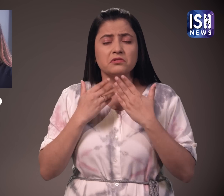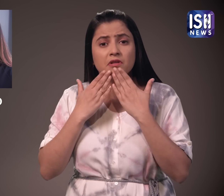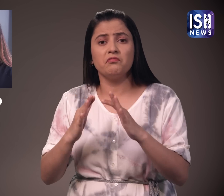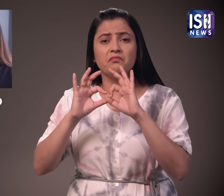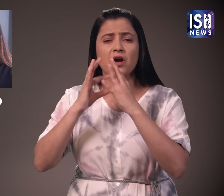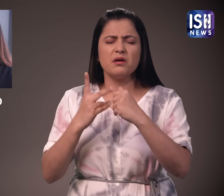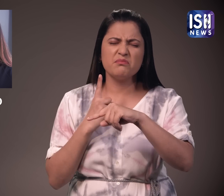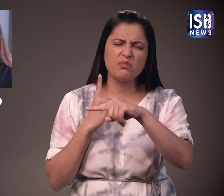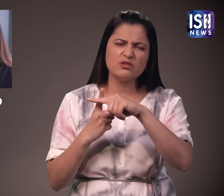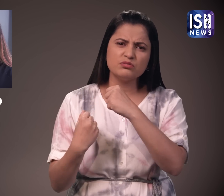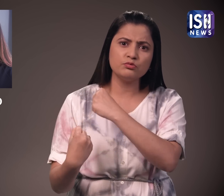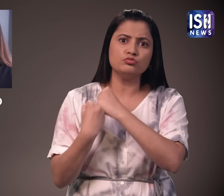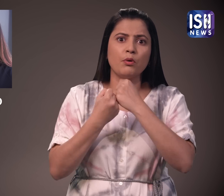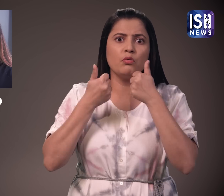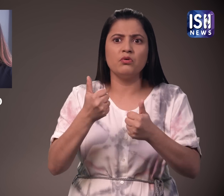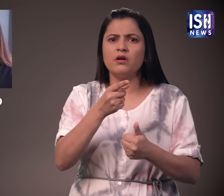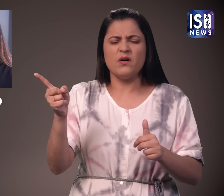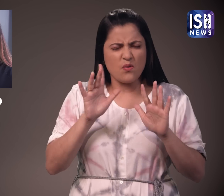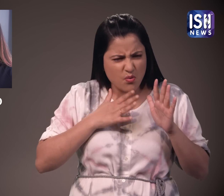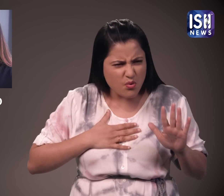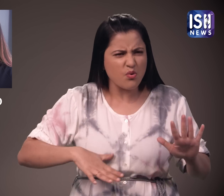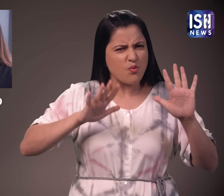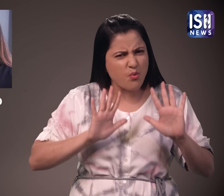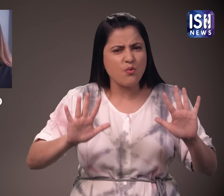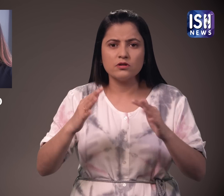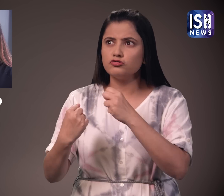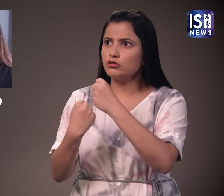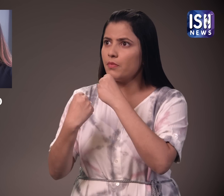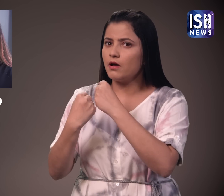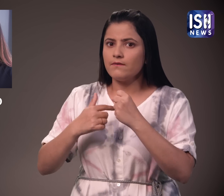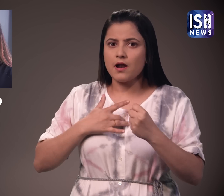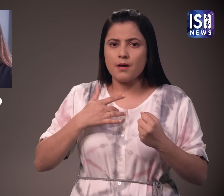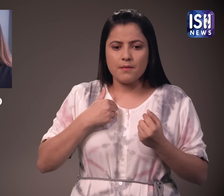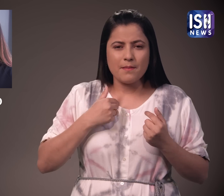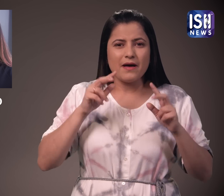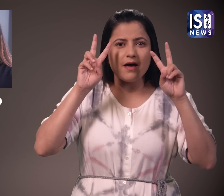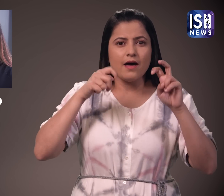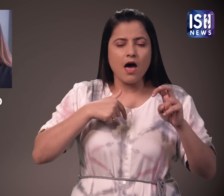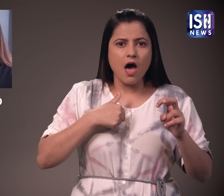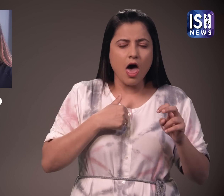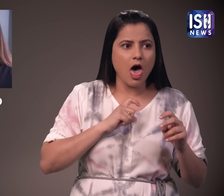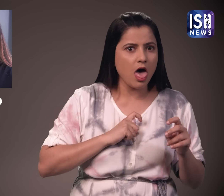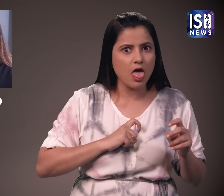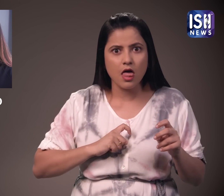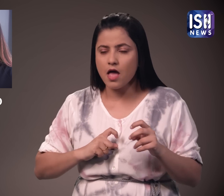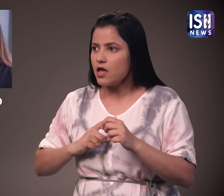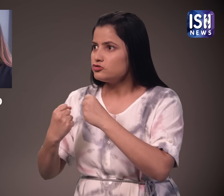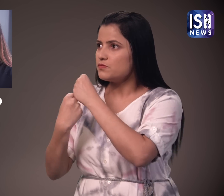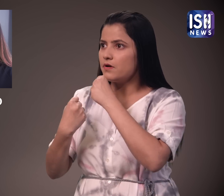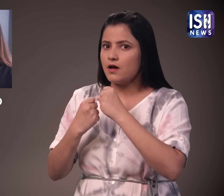अपने परिवार के समर्थन और उत्साजनक शब्दों के लिए आभारी थी जिनोंने उसे अपने बारे में अश्वस्त